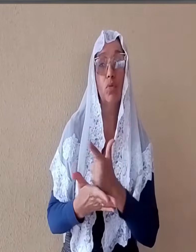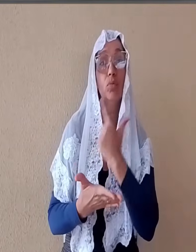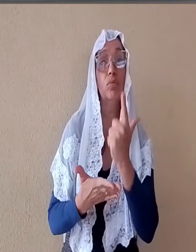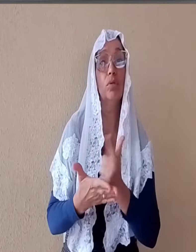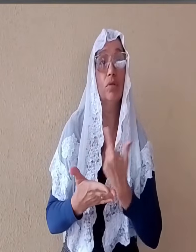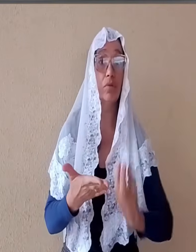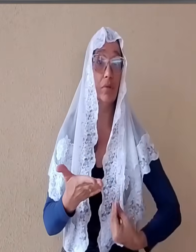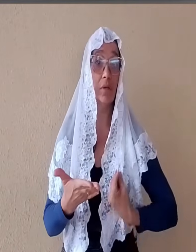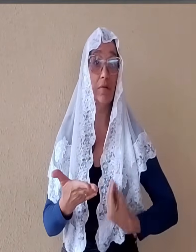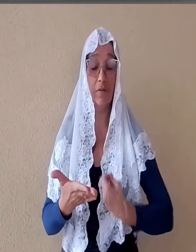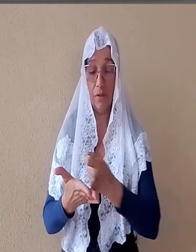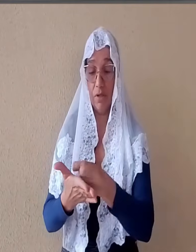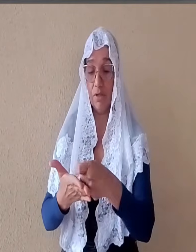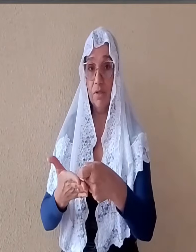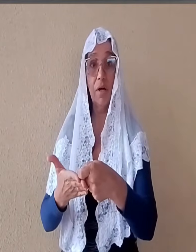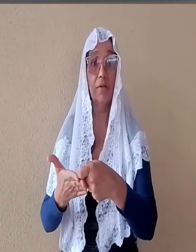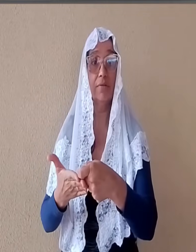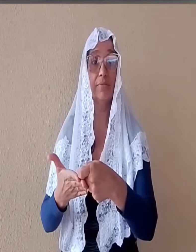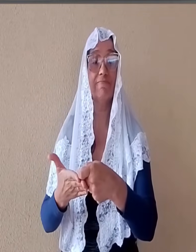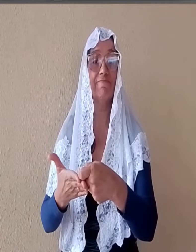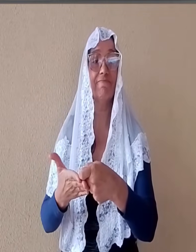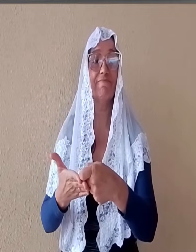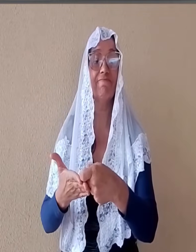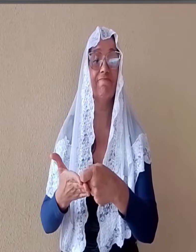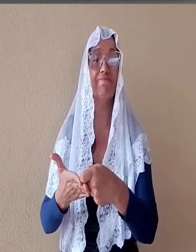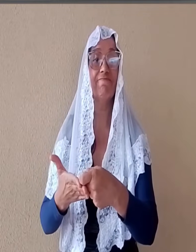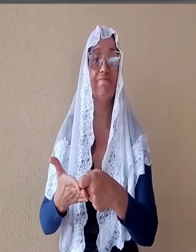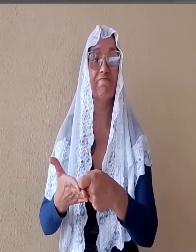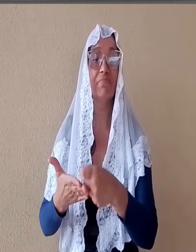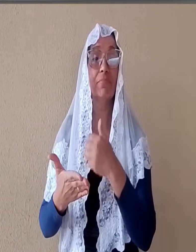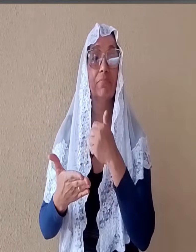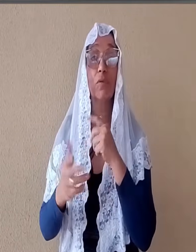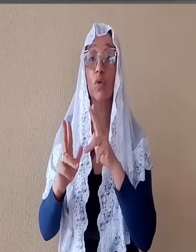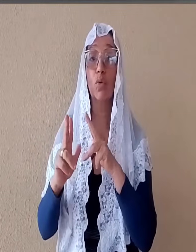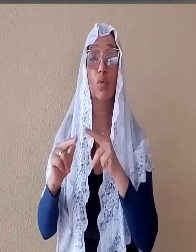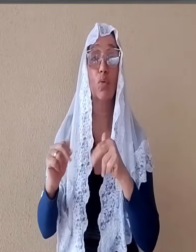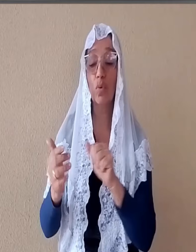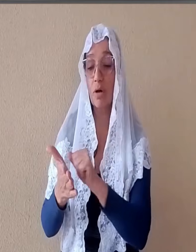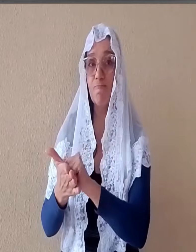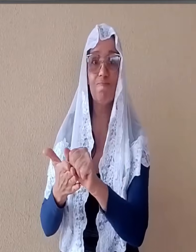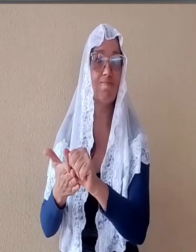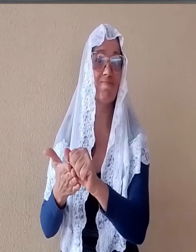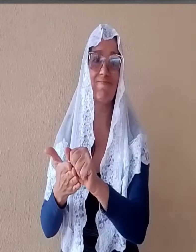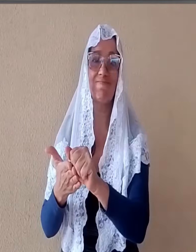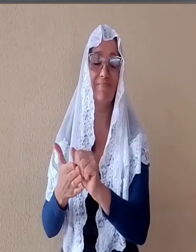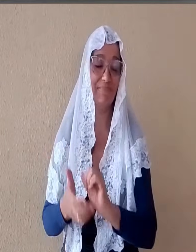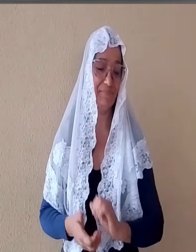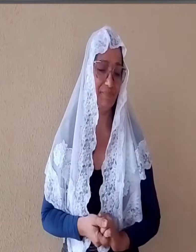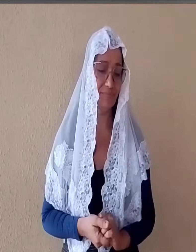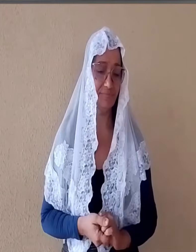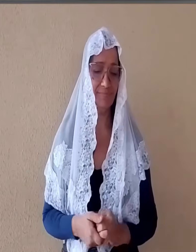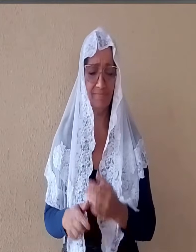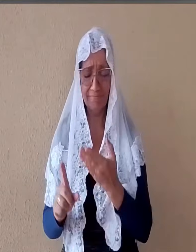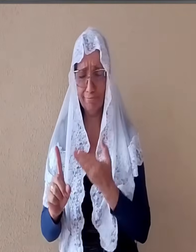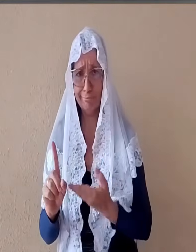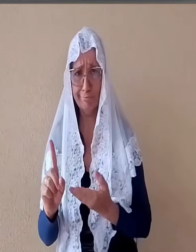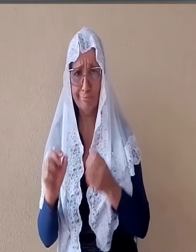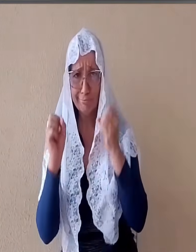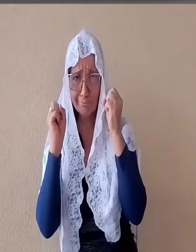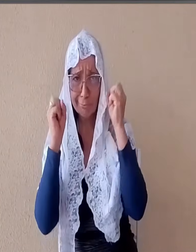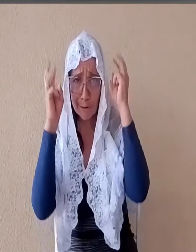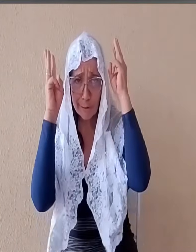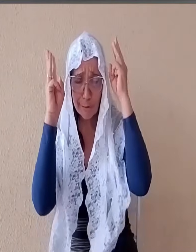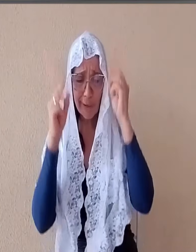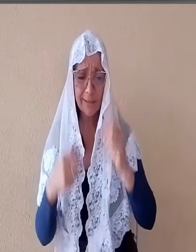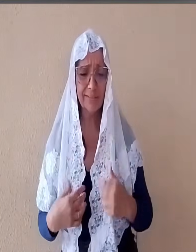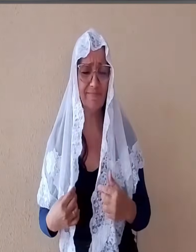pender. E Josué, irmãos, sempre viu aquilo. Viu lá Arão fazendo bezerro de ouro. Viu lá o povo